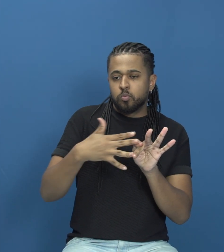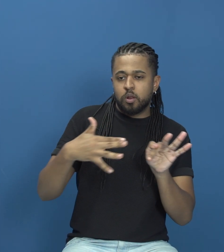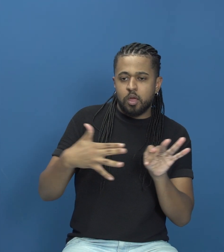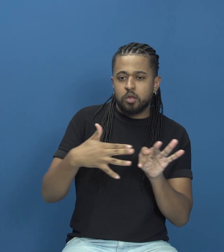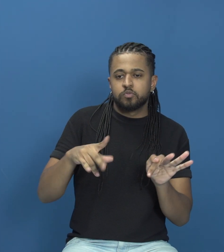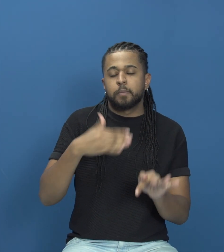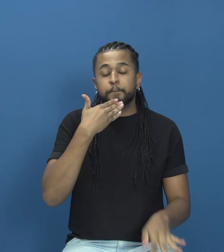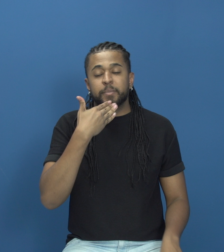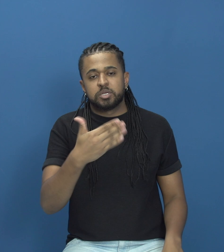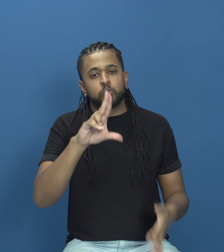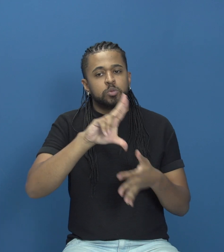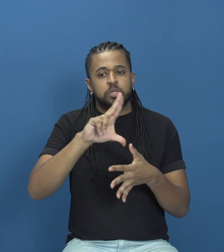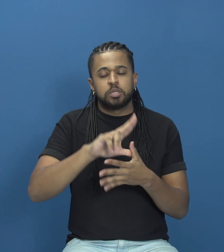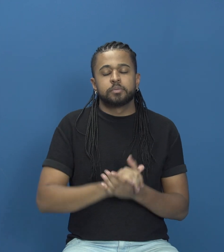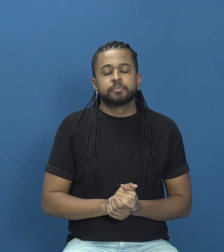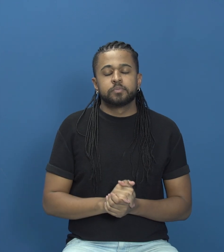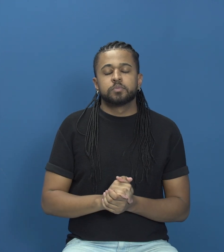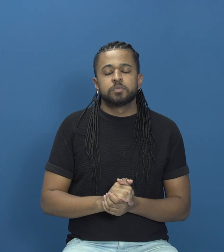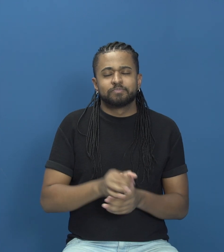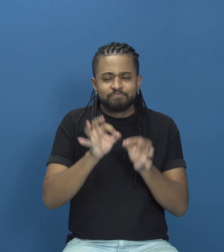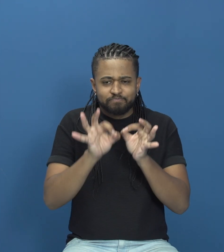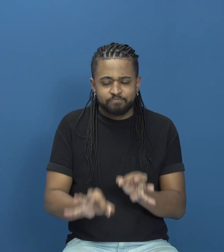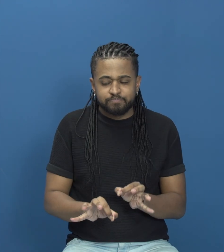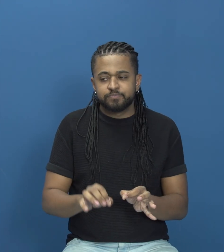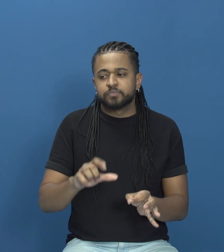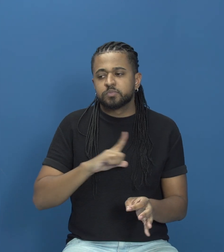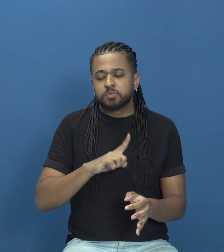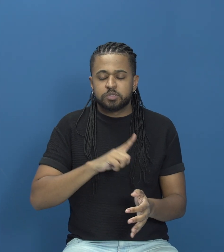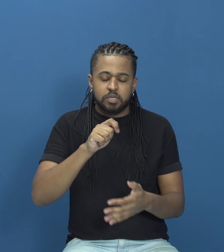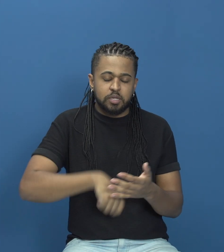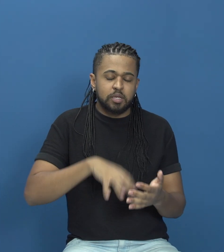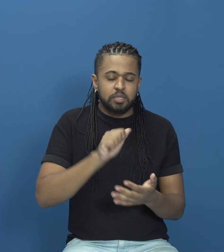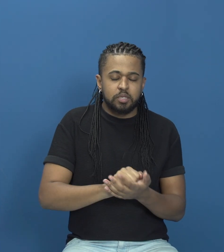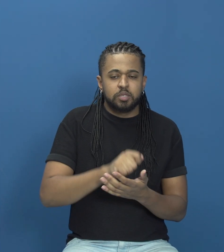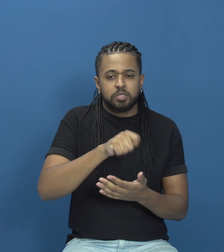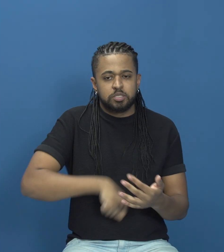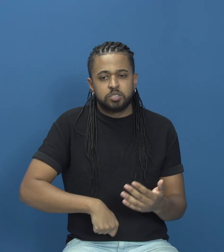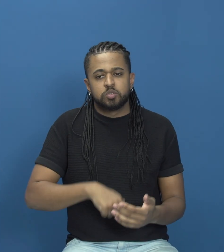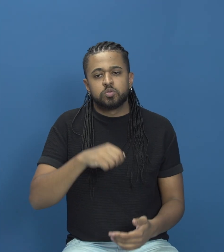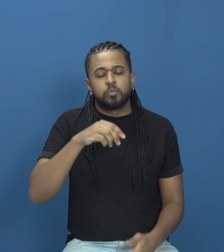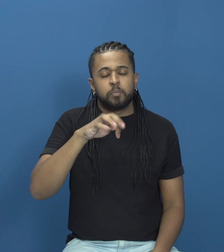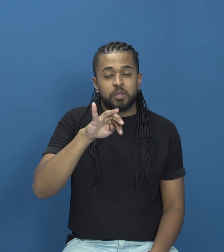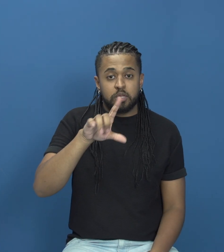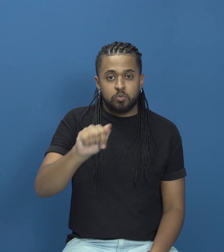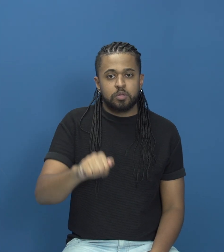ser solicitados pela UNILA para a correta efetivação dos cadastros e registros de matrícula.